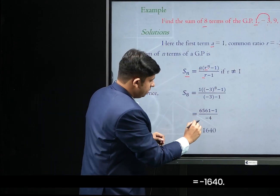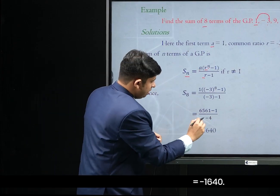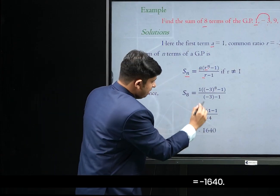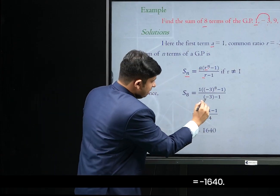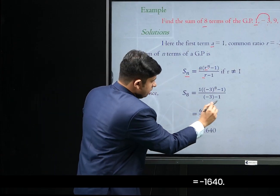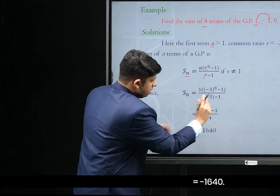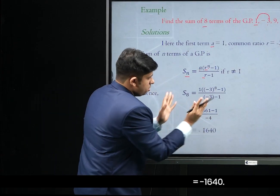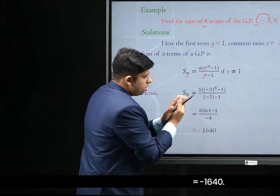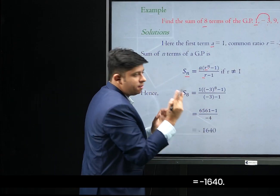1640.